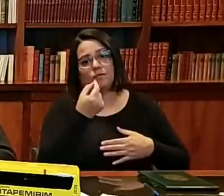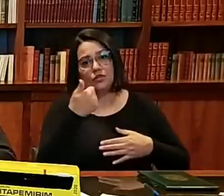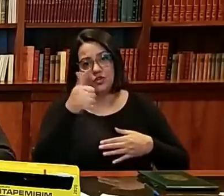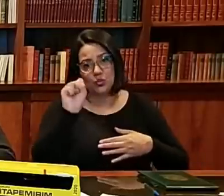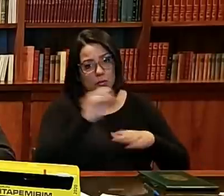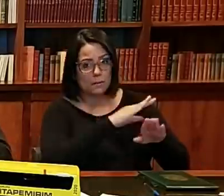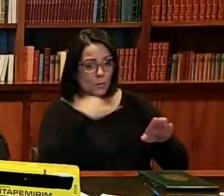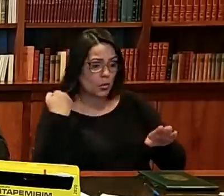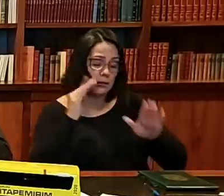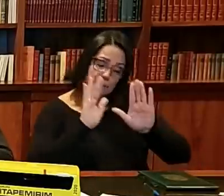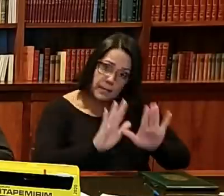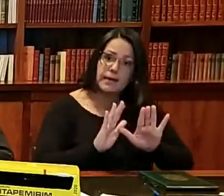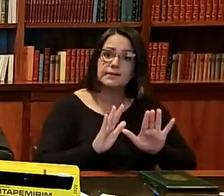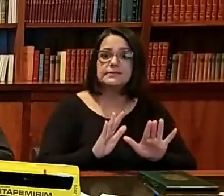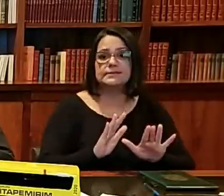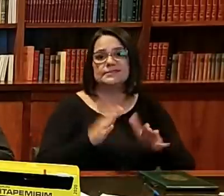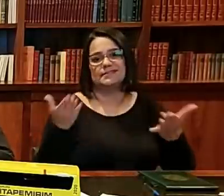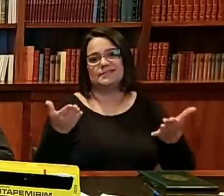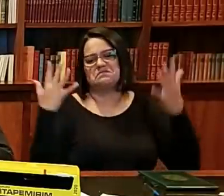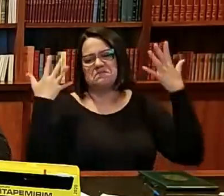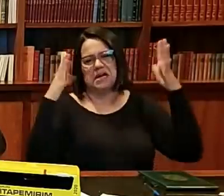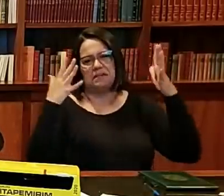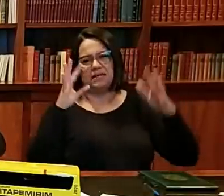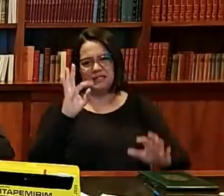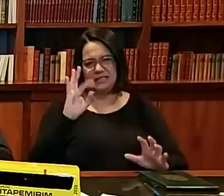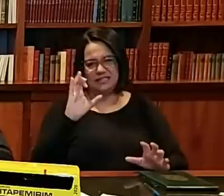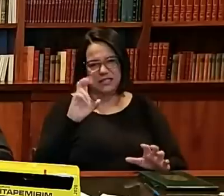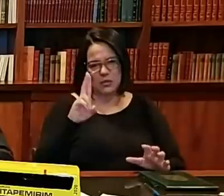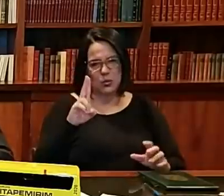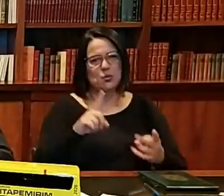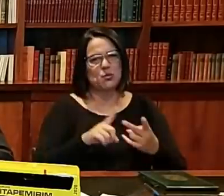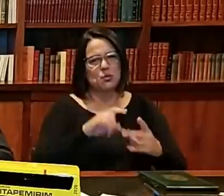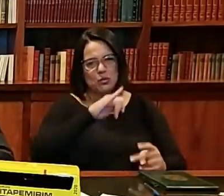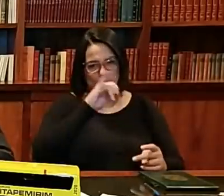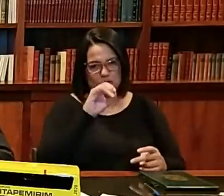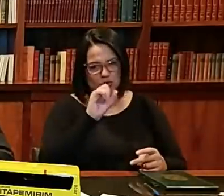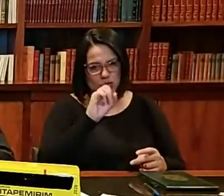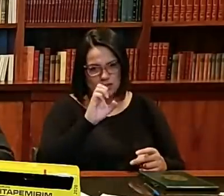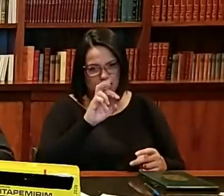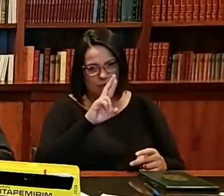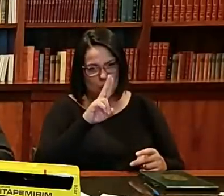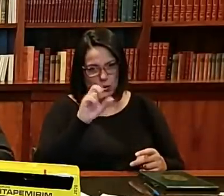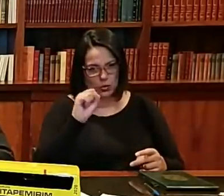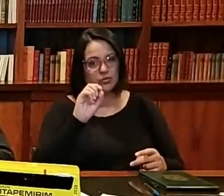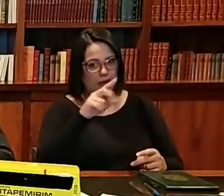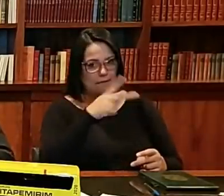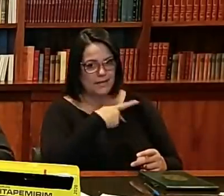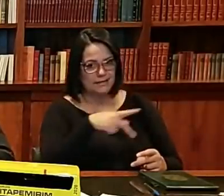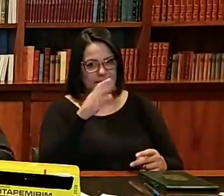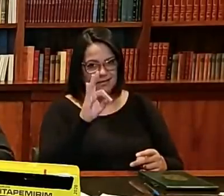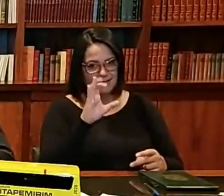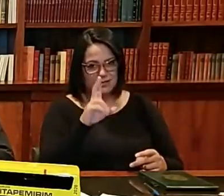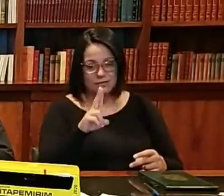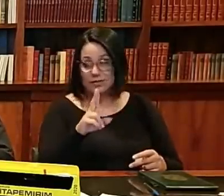2018. Mas o nosso parabéns ao TCU, na pessoa do José Múcio, o presidente ainda do TCU. Alguma coisa mais para o